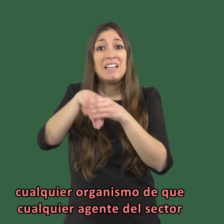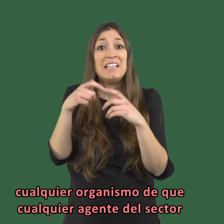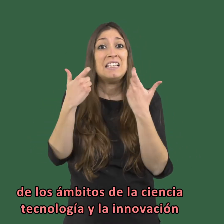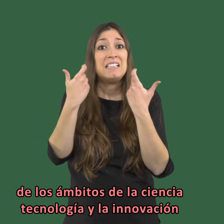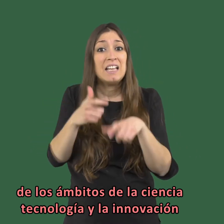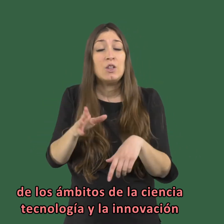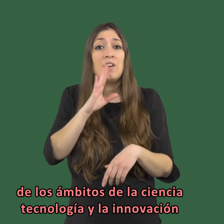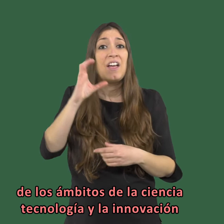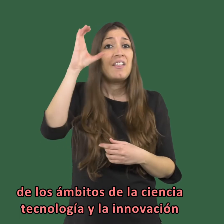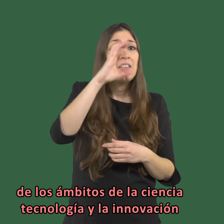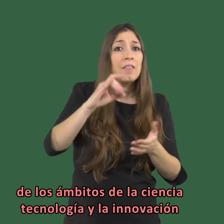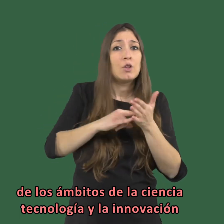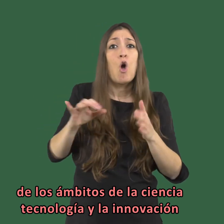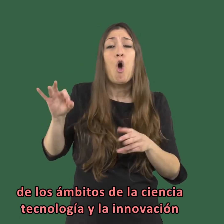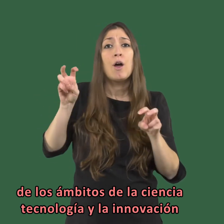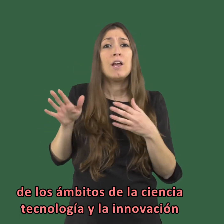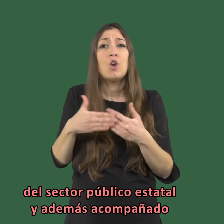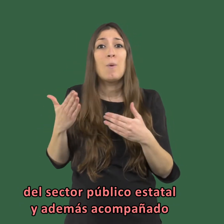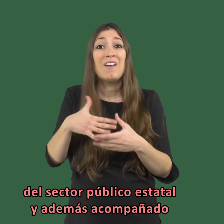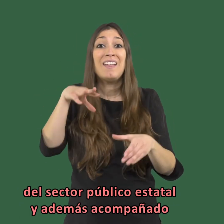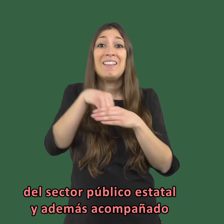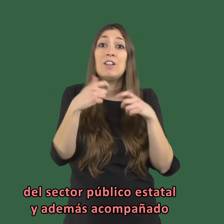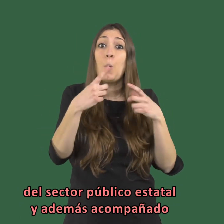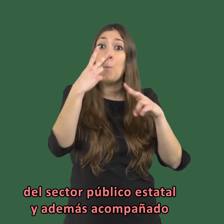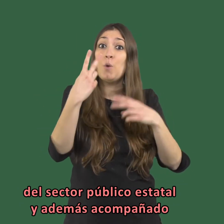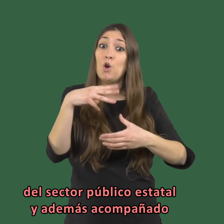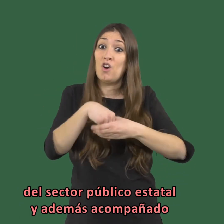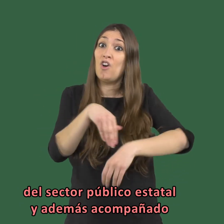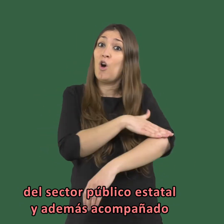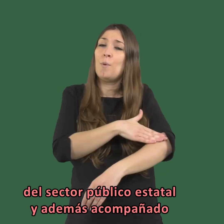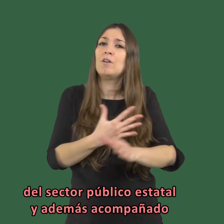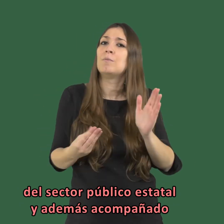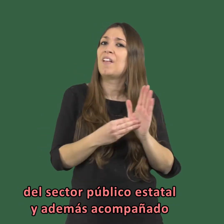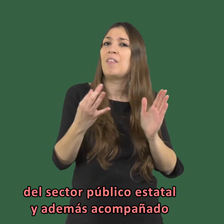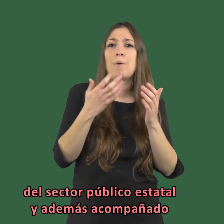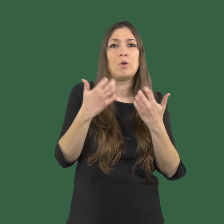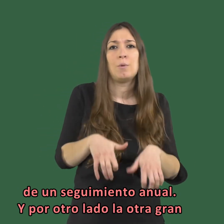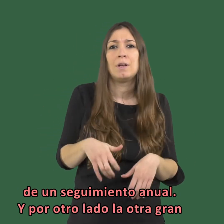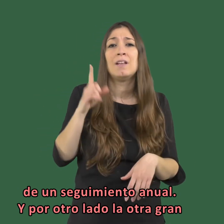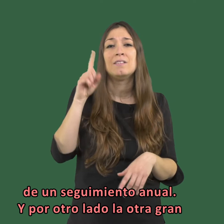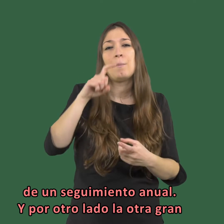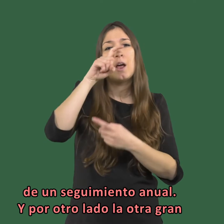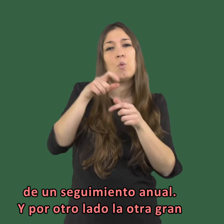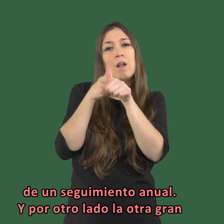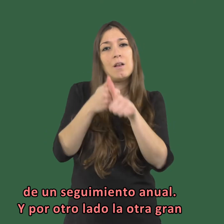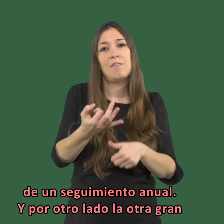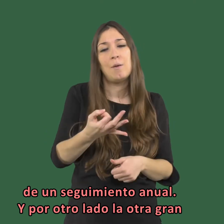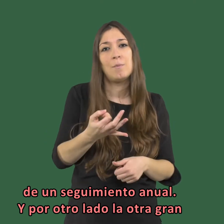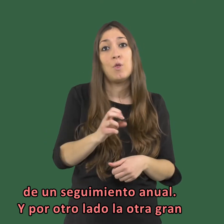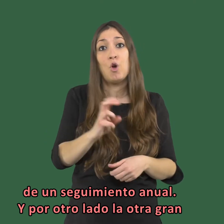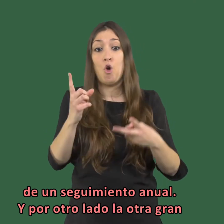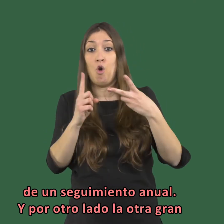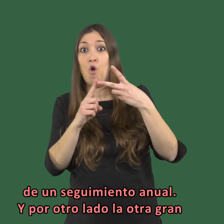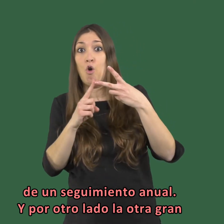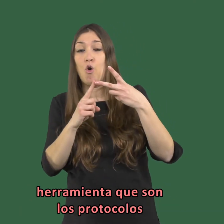sector de los ámbitos de la ciencia, tecnología y la innovación, del sector público estatal, y además acompañado de un seguimiento anual. Y por otro lado, la